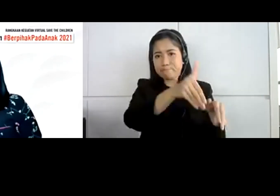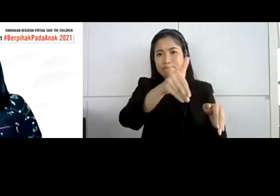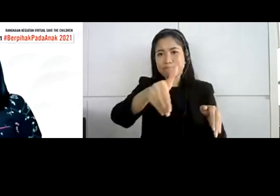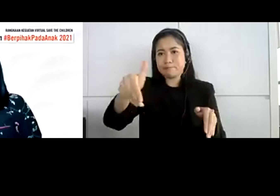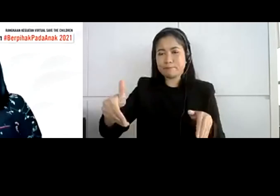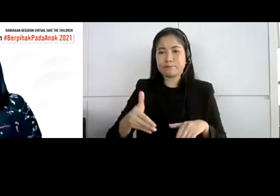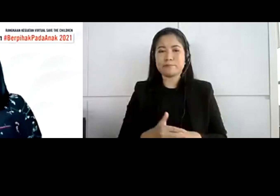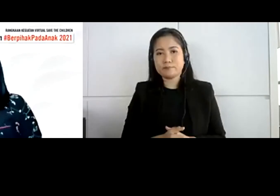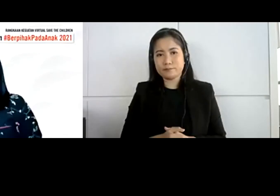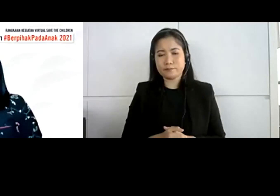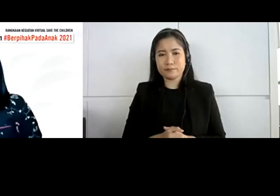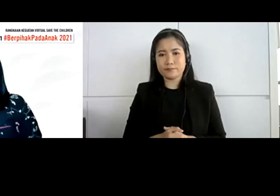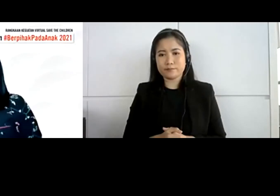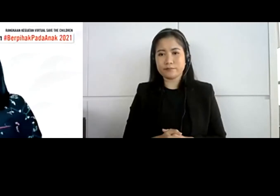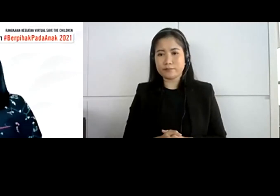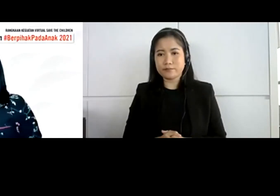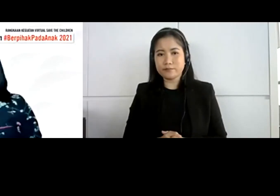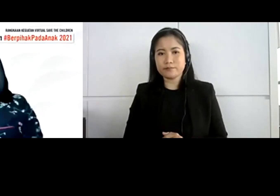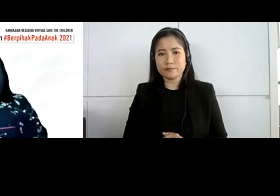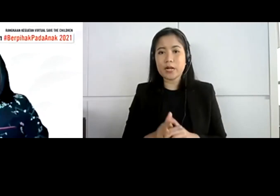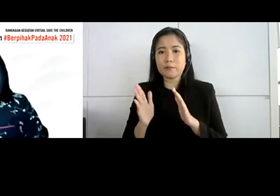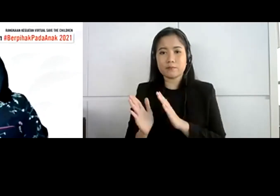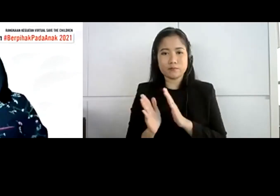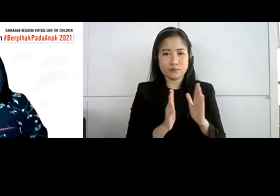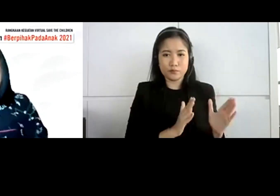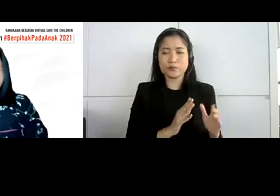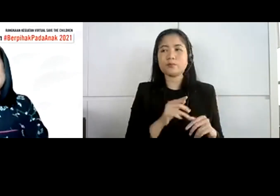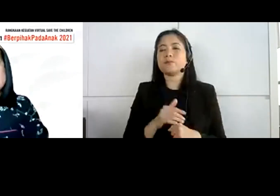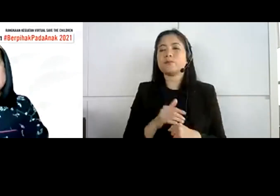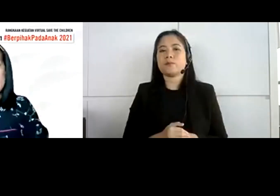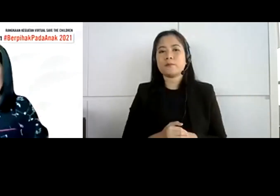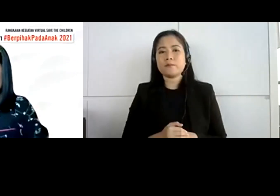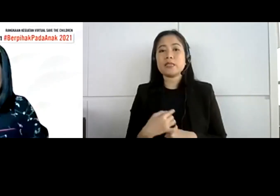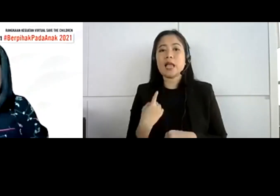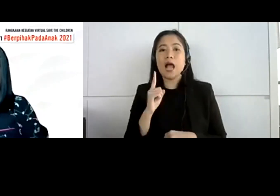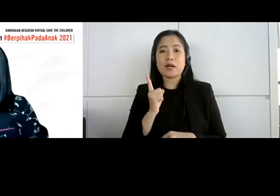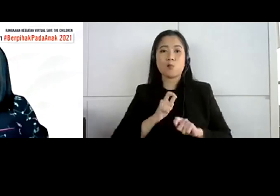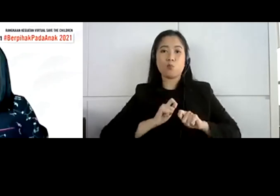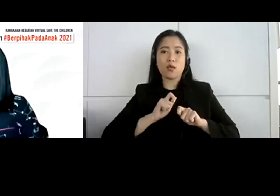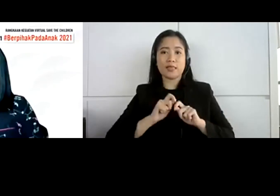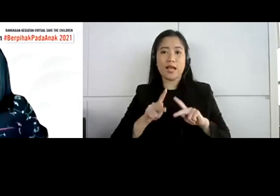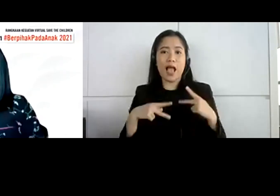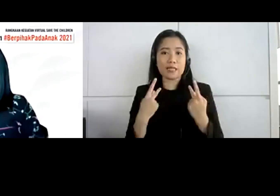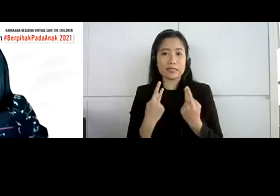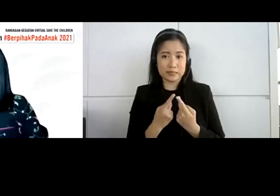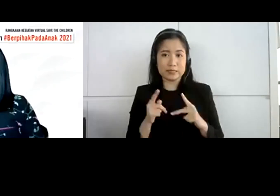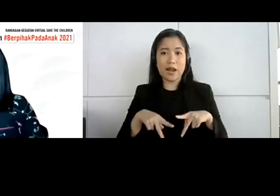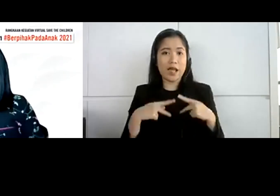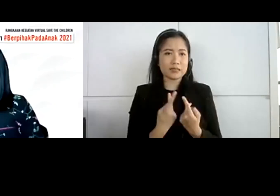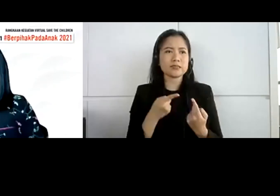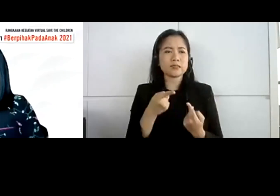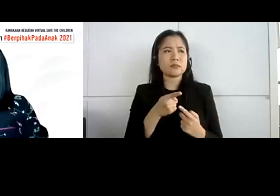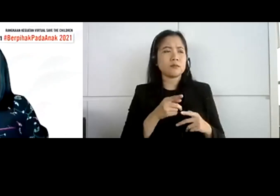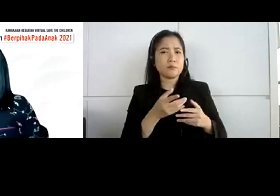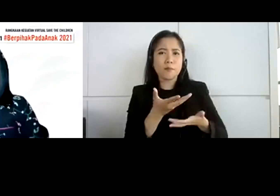Terus ini yang berikut, ini kami mengadakan kelas pengasuhan positif kepada orang